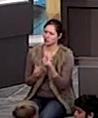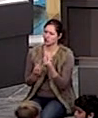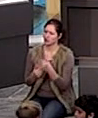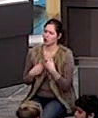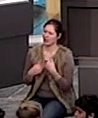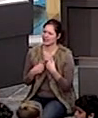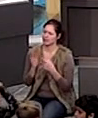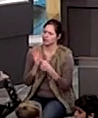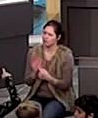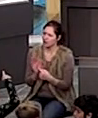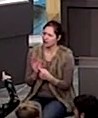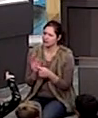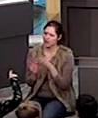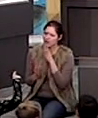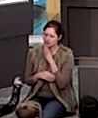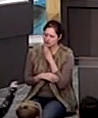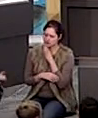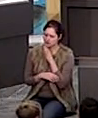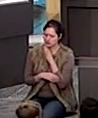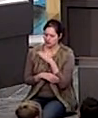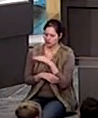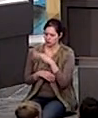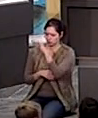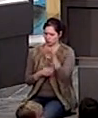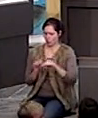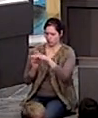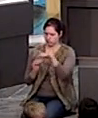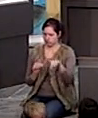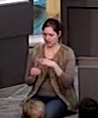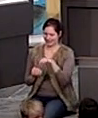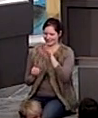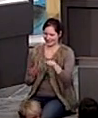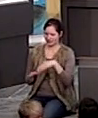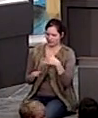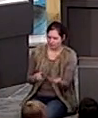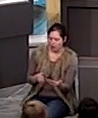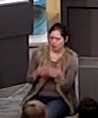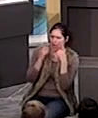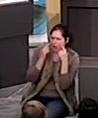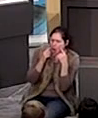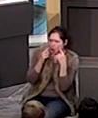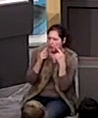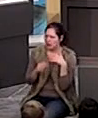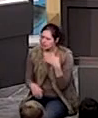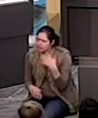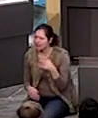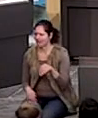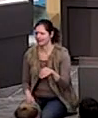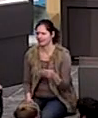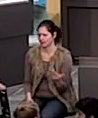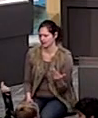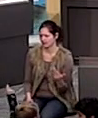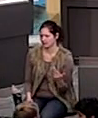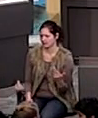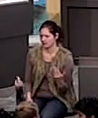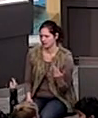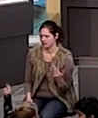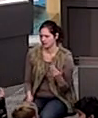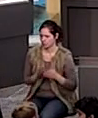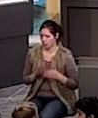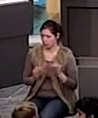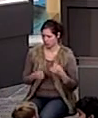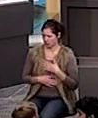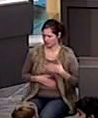Bijvoorbeeld als een kind op het schoolplein valt en dan huilt en dan pijn heeft. Ja, ja